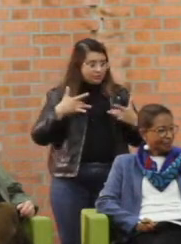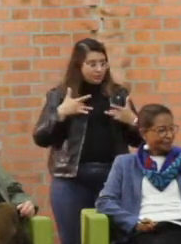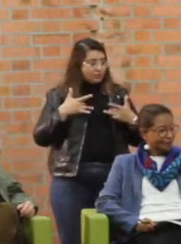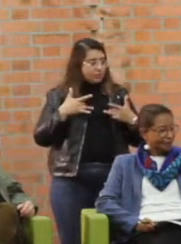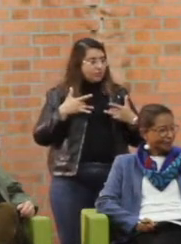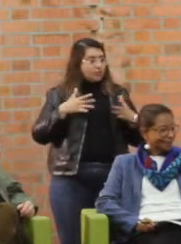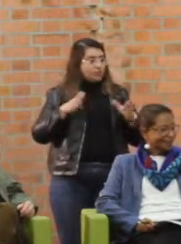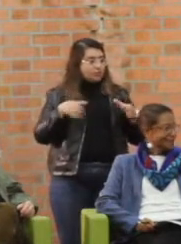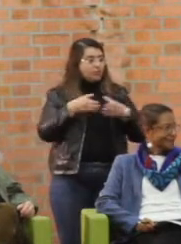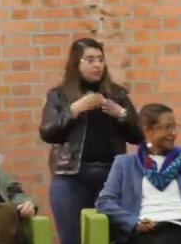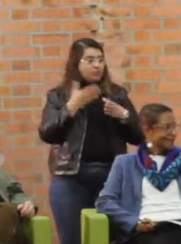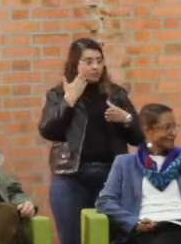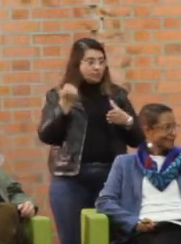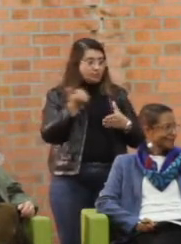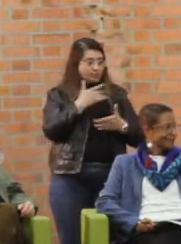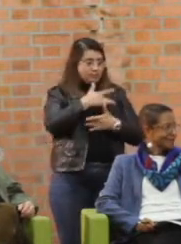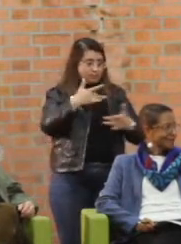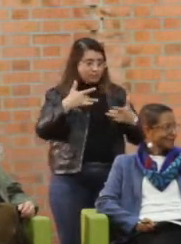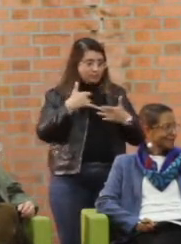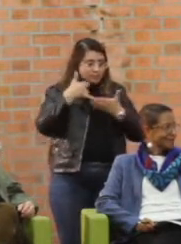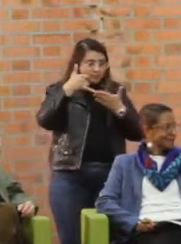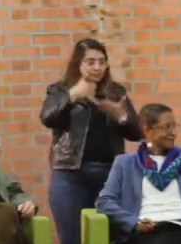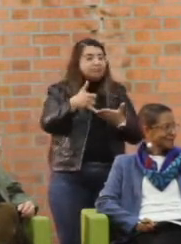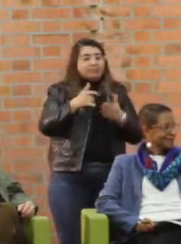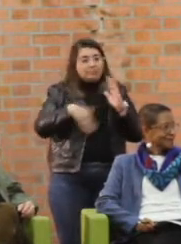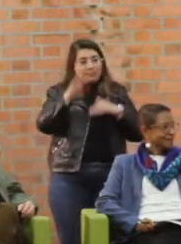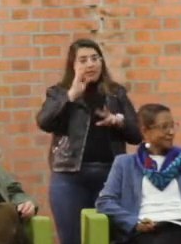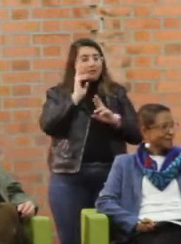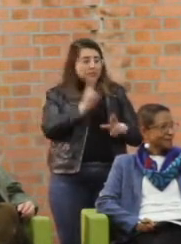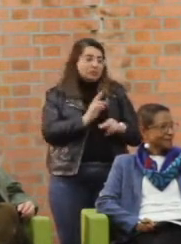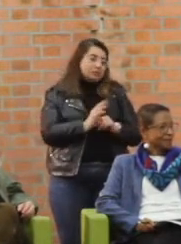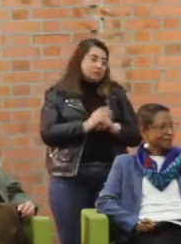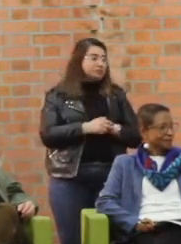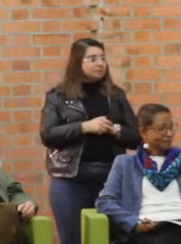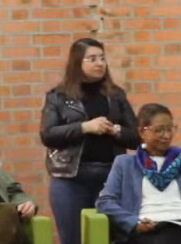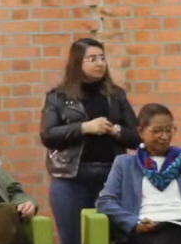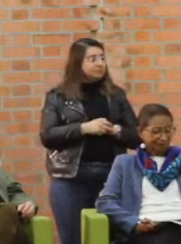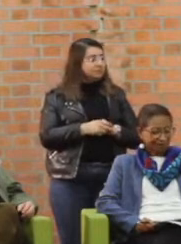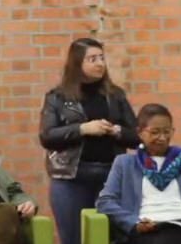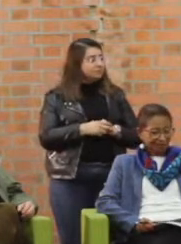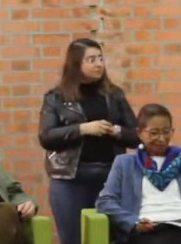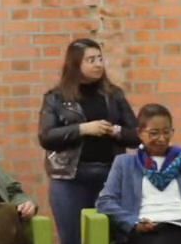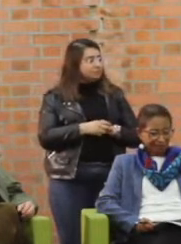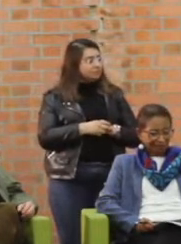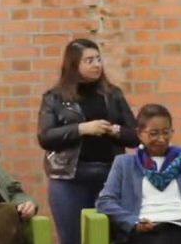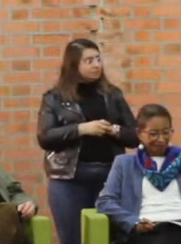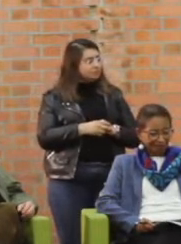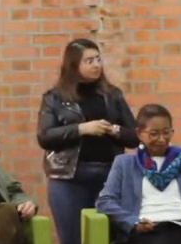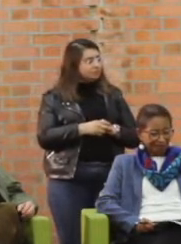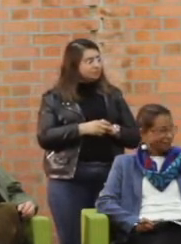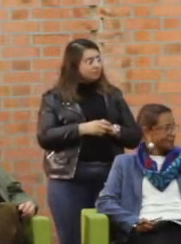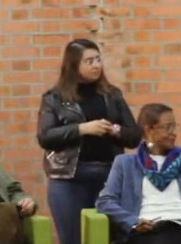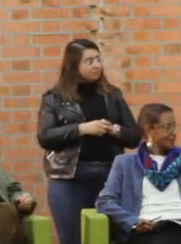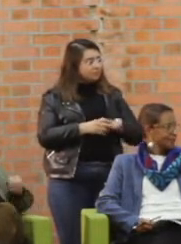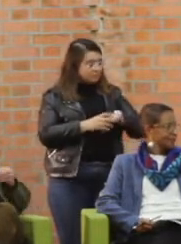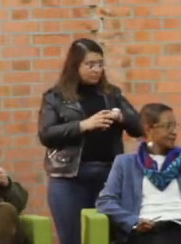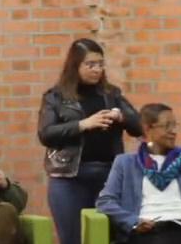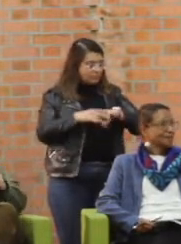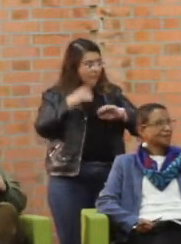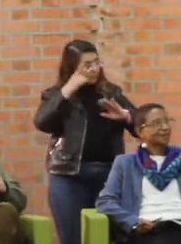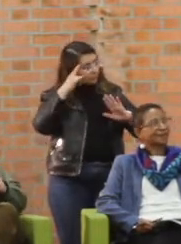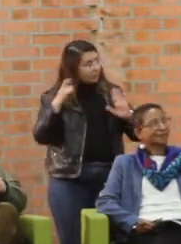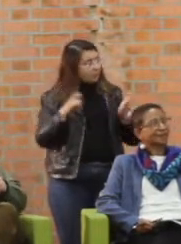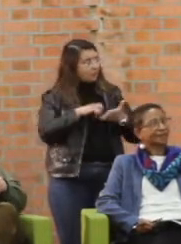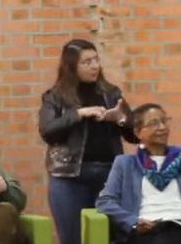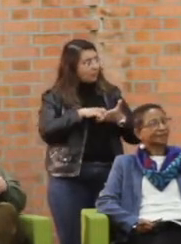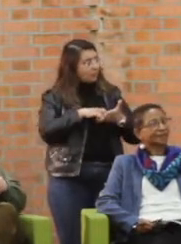yo lo llamaría así Creo que es valiente hacerlo creo que no sabemos cuando